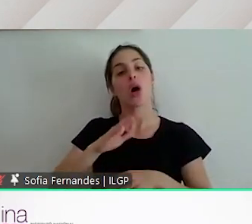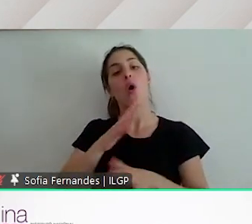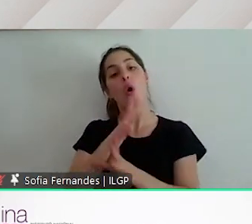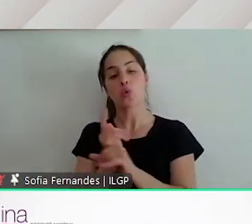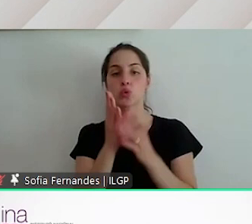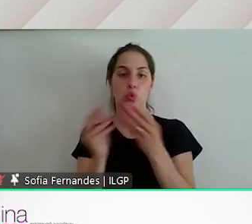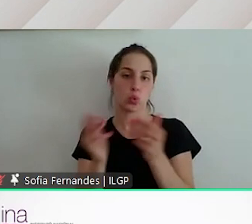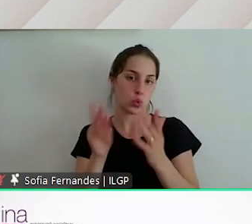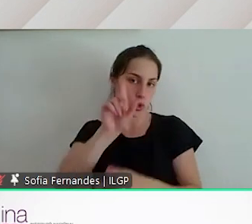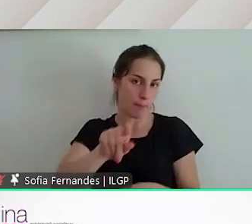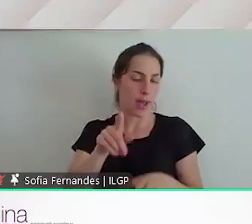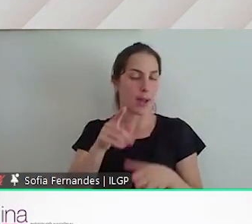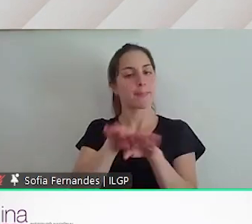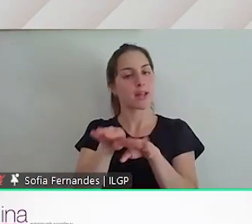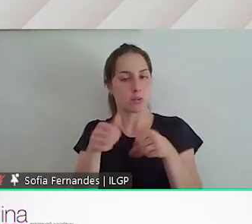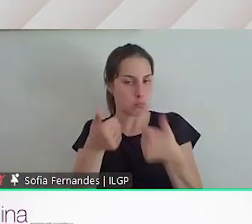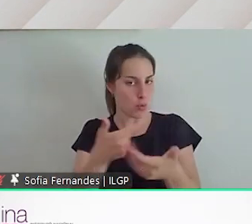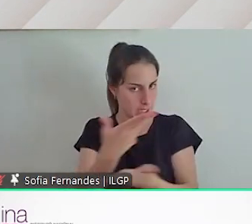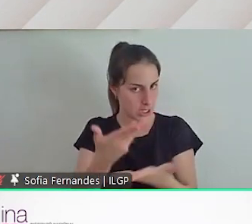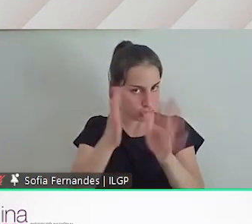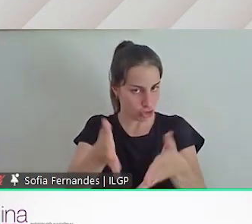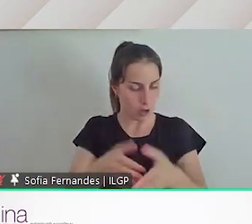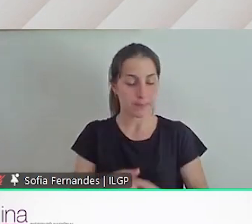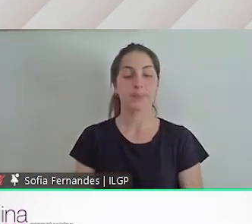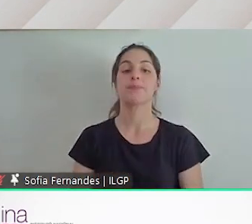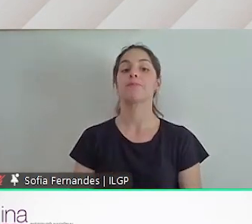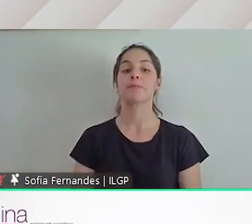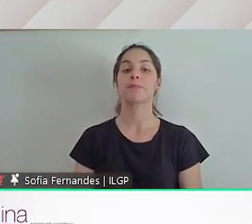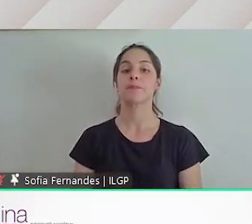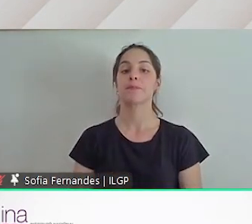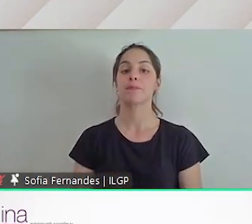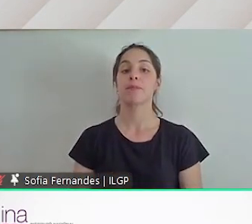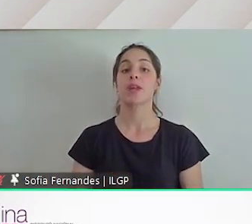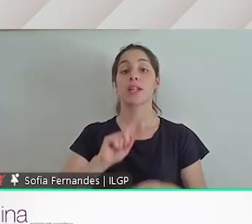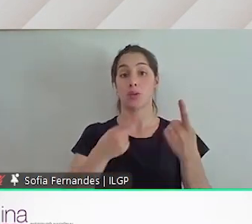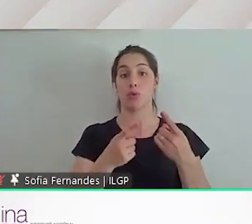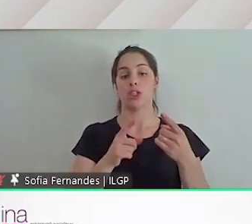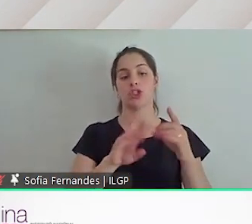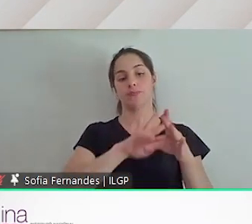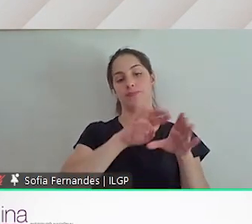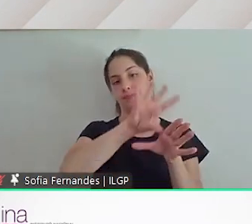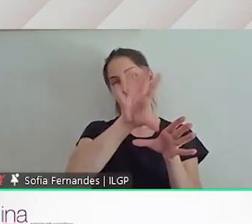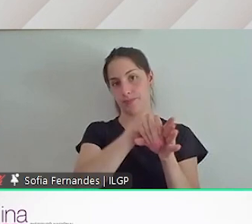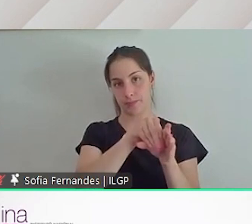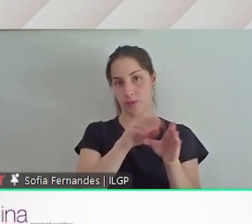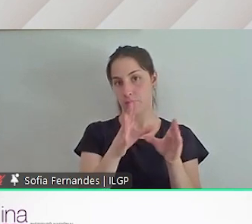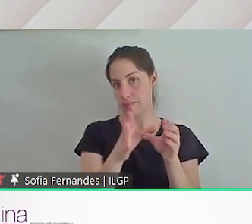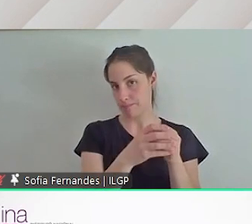boas práticas partilhadas. Em matéria de vantagens, nós